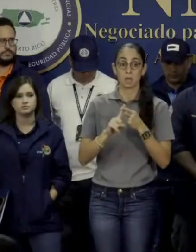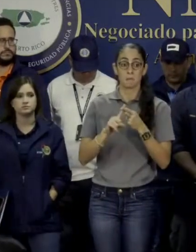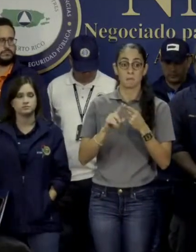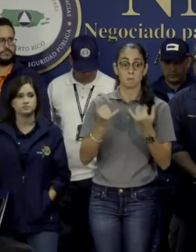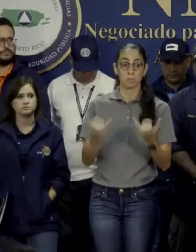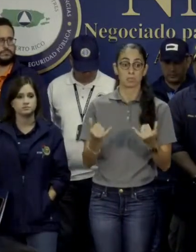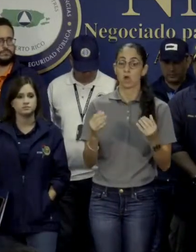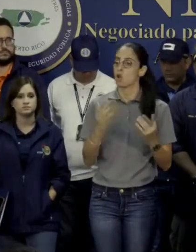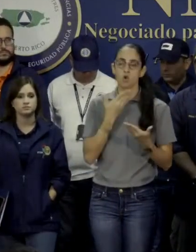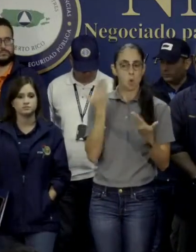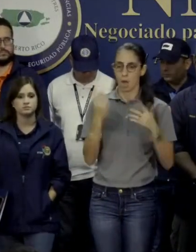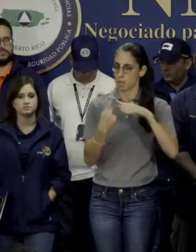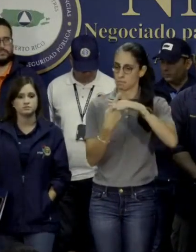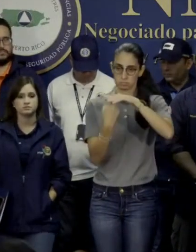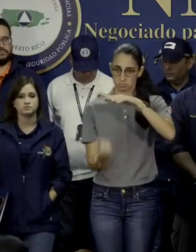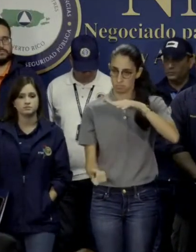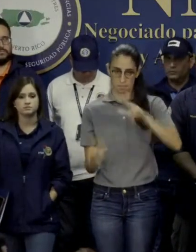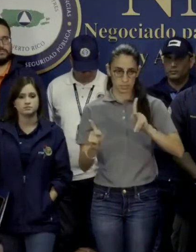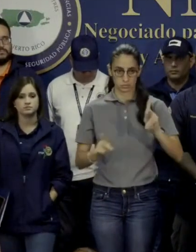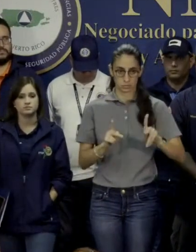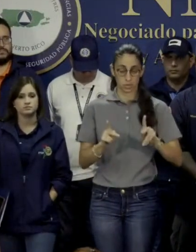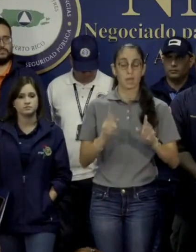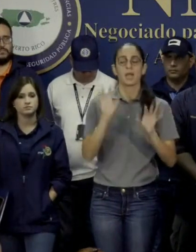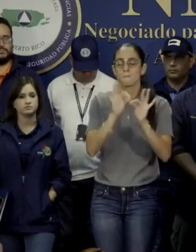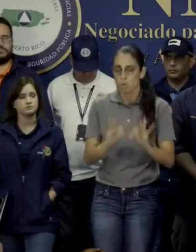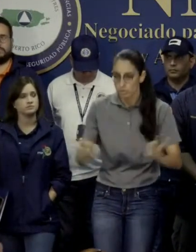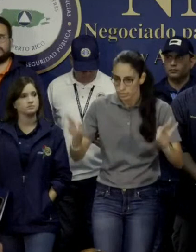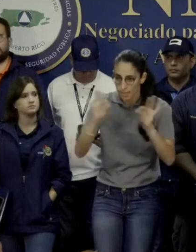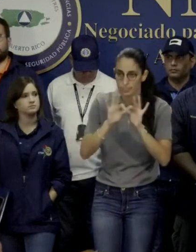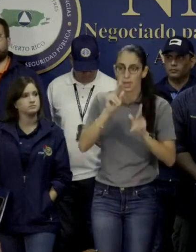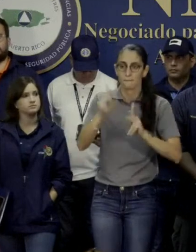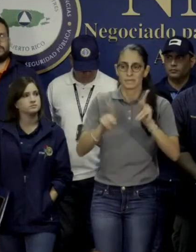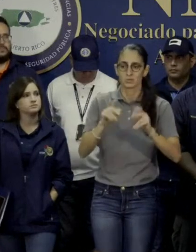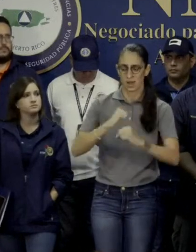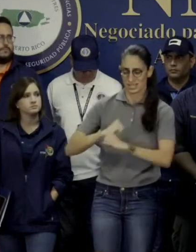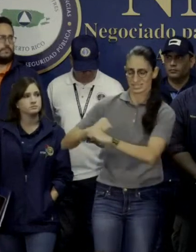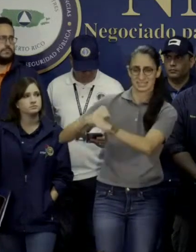que es tan importante el llamado al pueblo que se